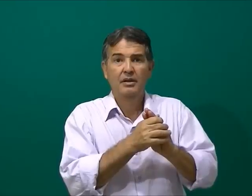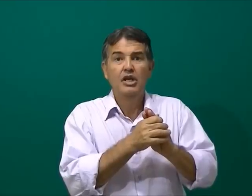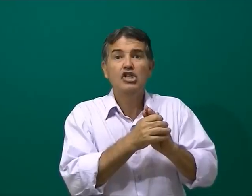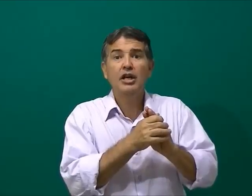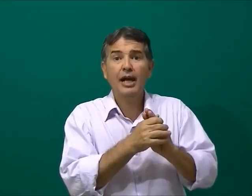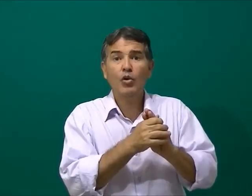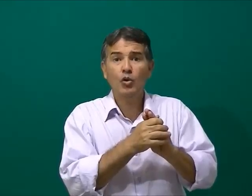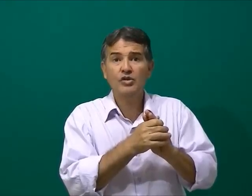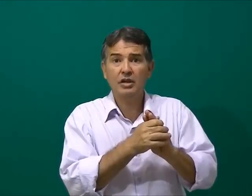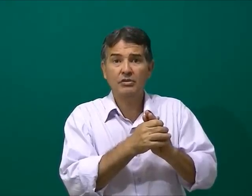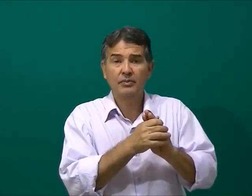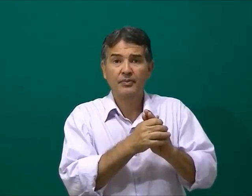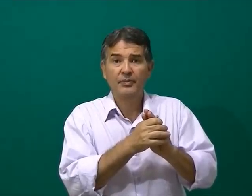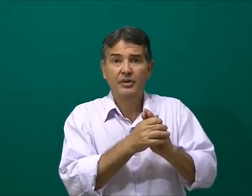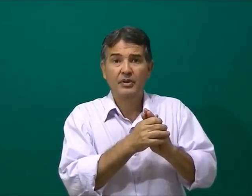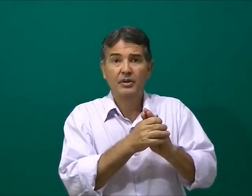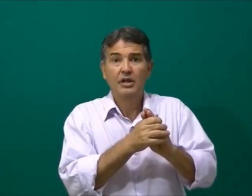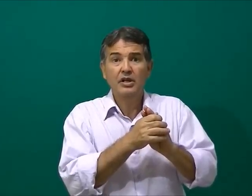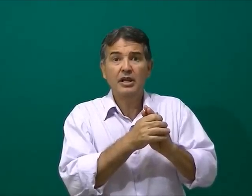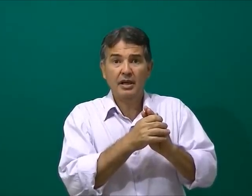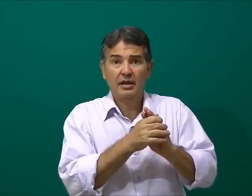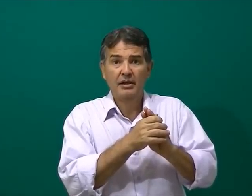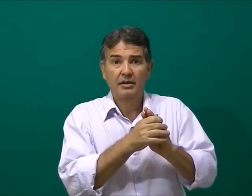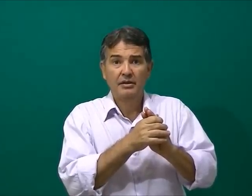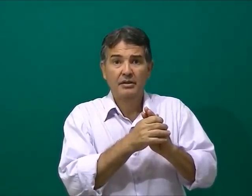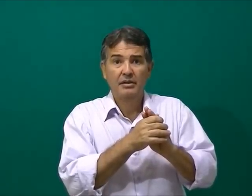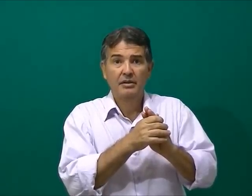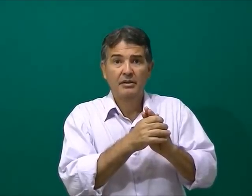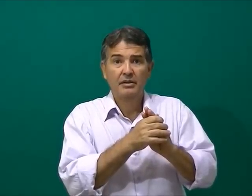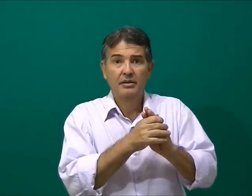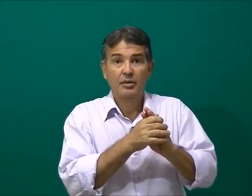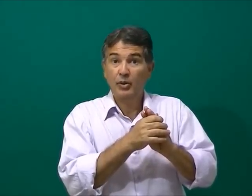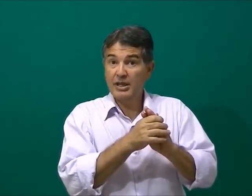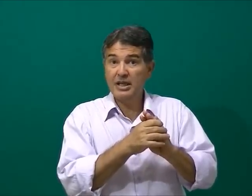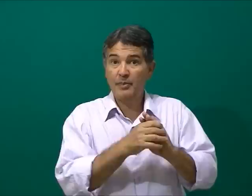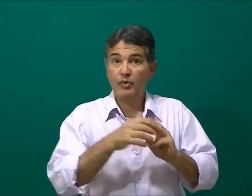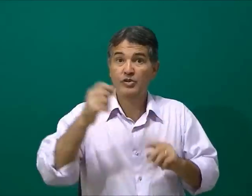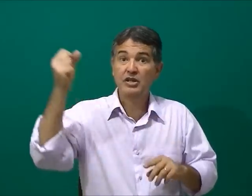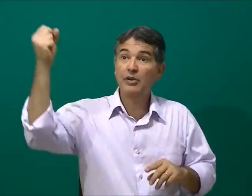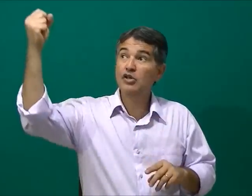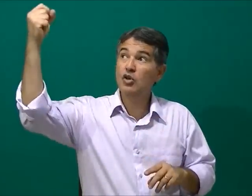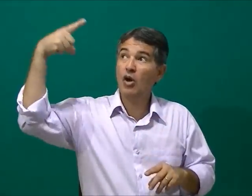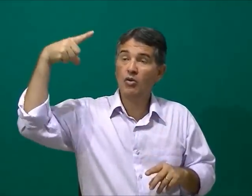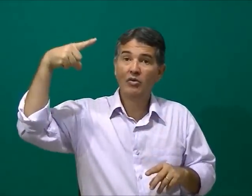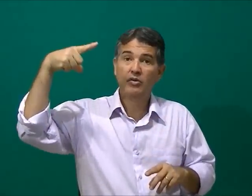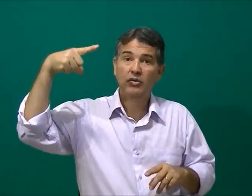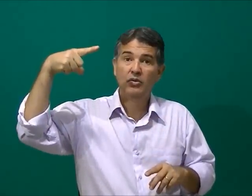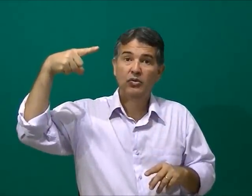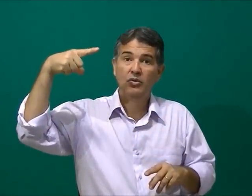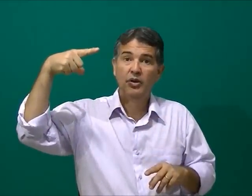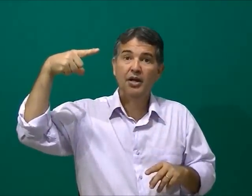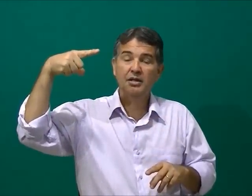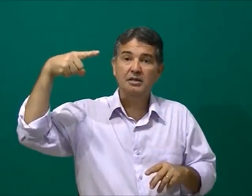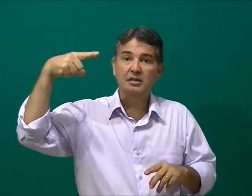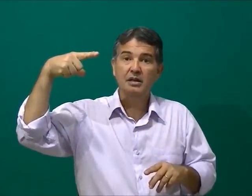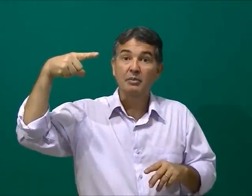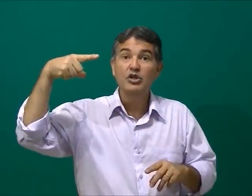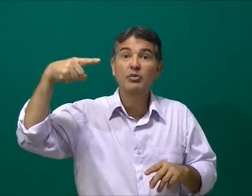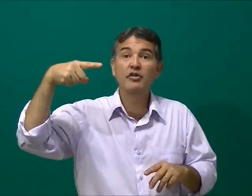e cheguei à conclusão de que, por exemplo, o sinal de sol é este. Mas como eu vou